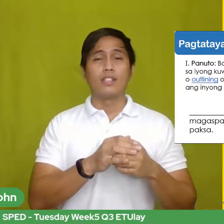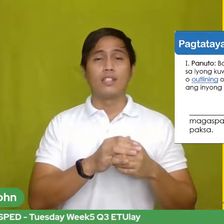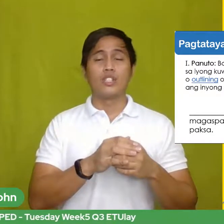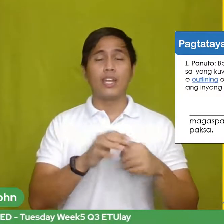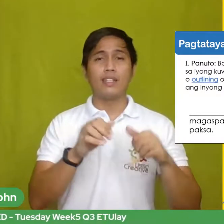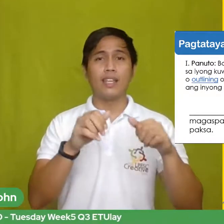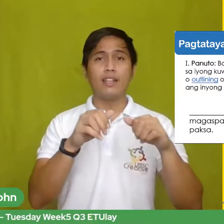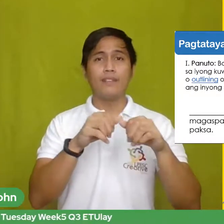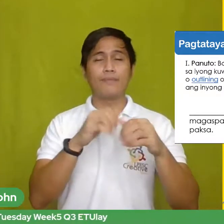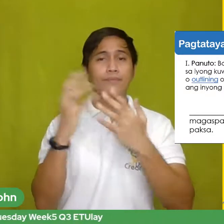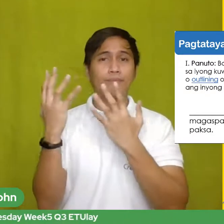shading,